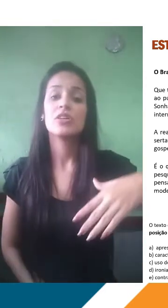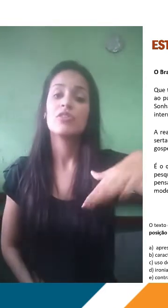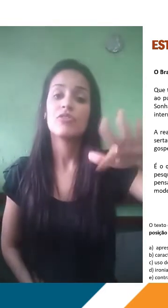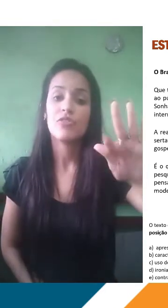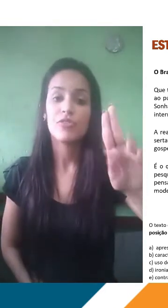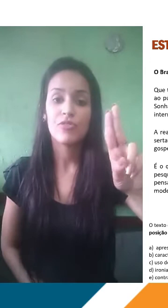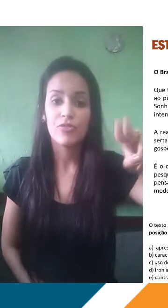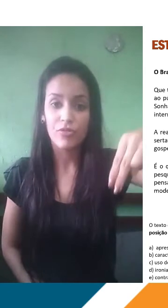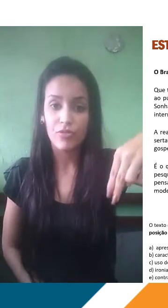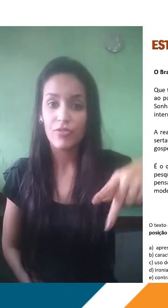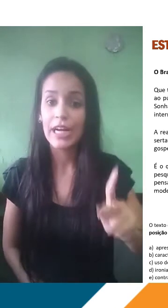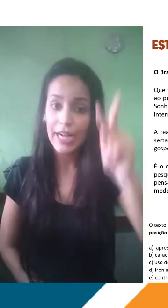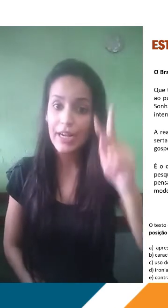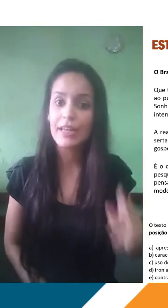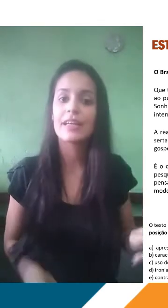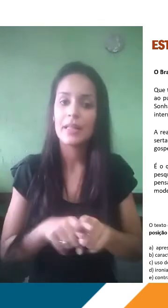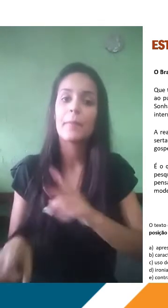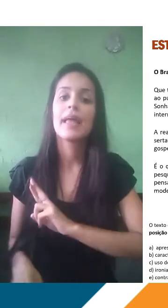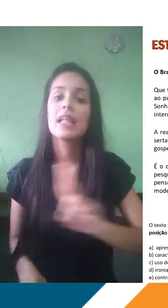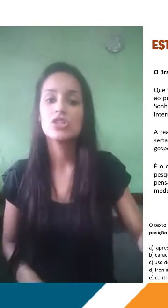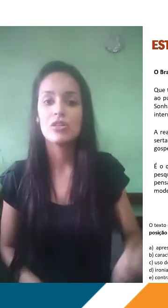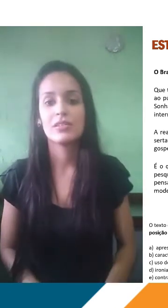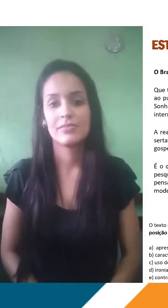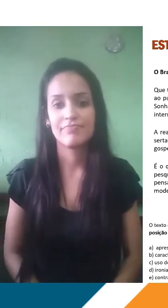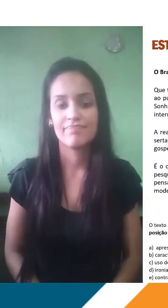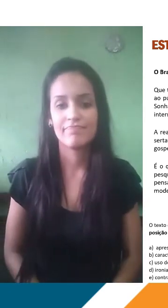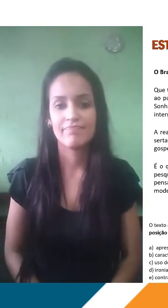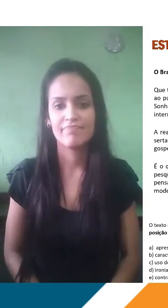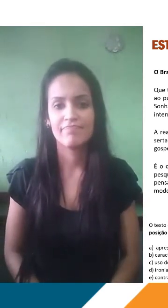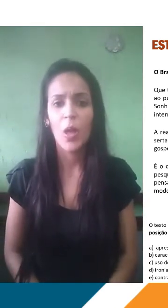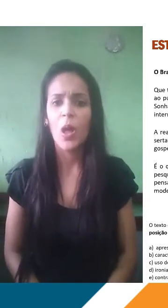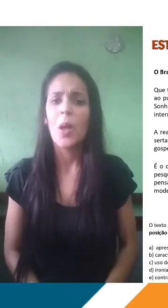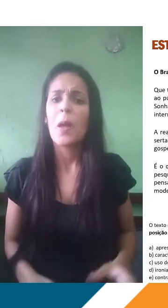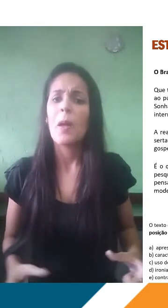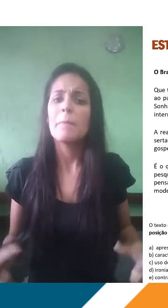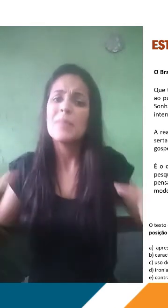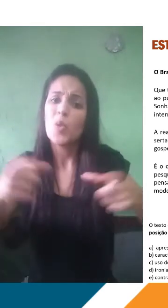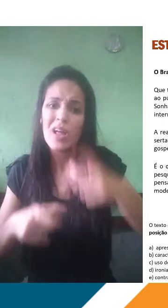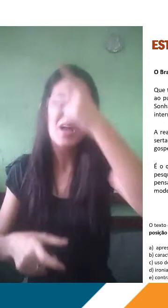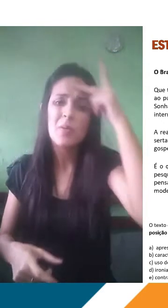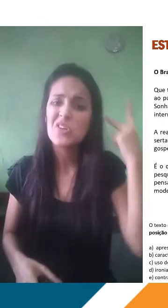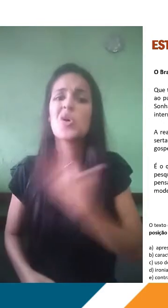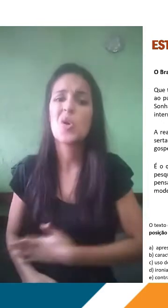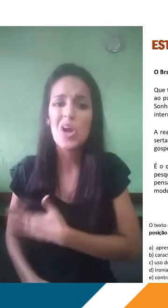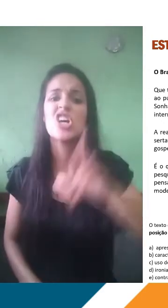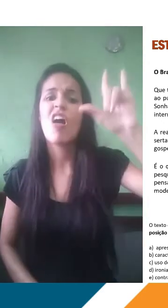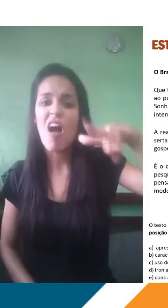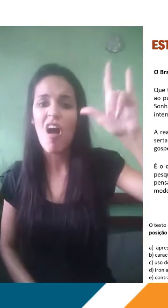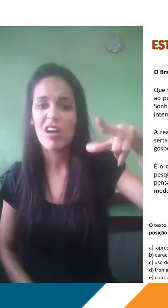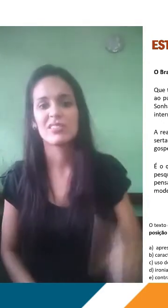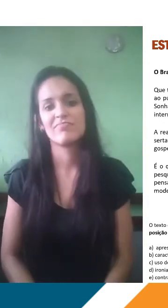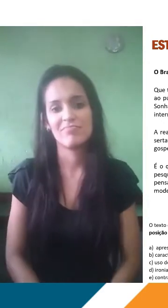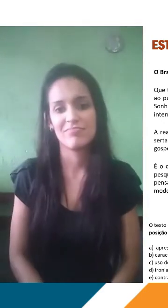gospel Rock e música eletrônica são músicas de minoria É o que demonstra uma pesquisa pioneira feita entre